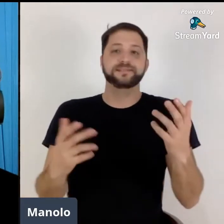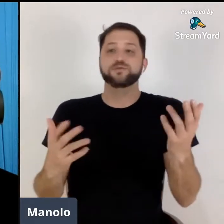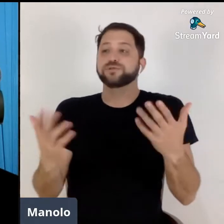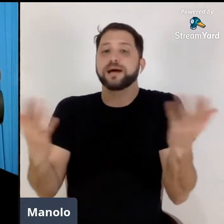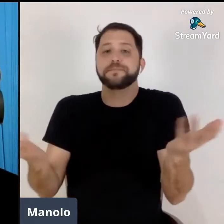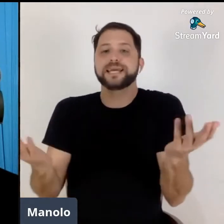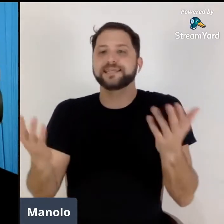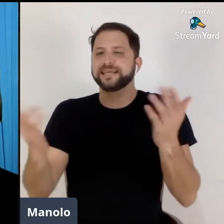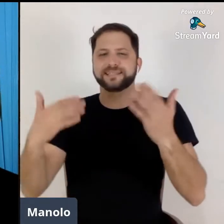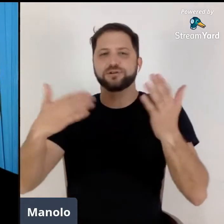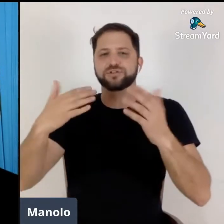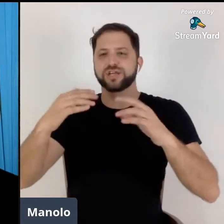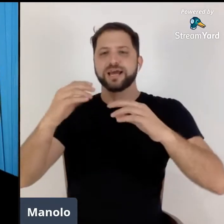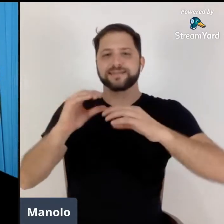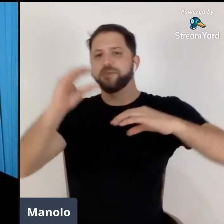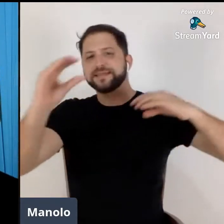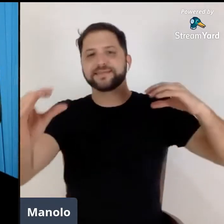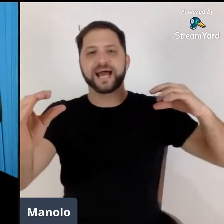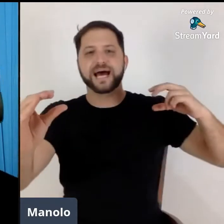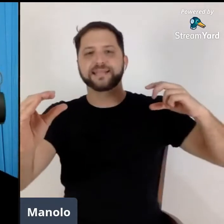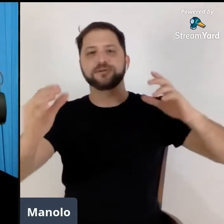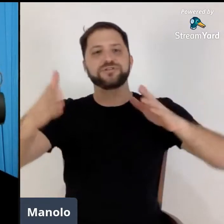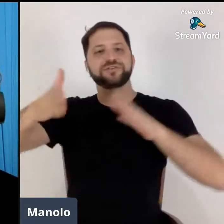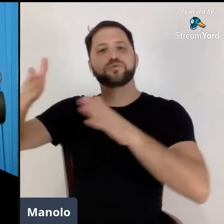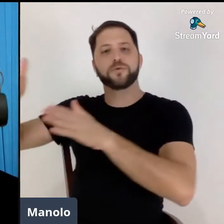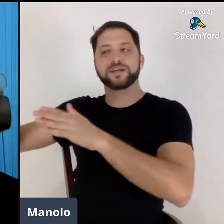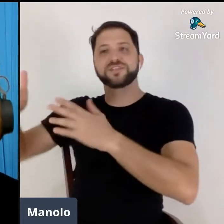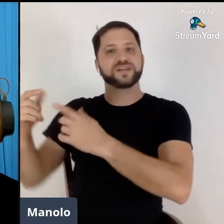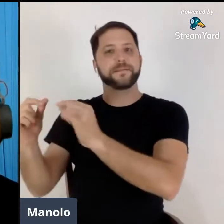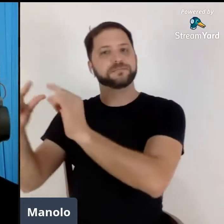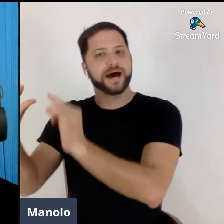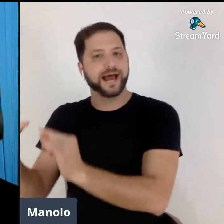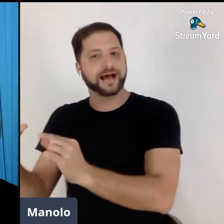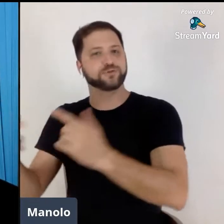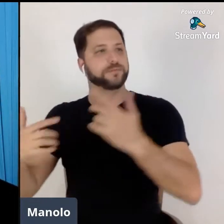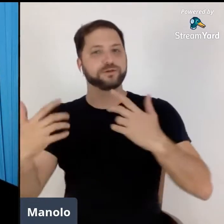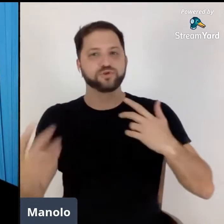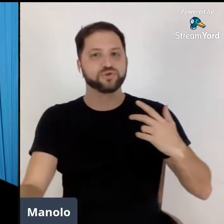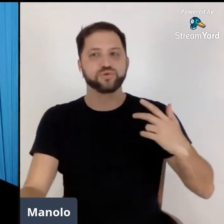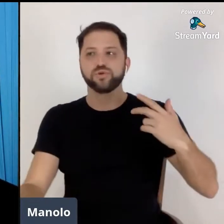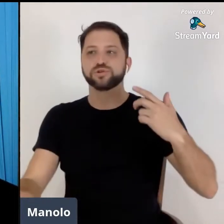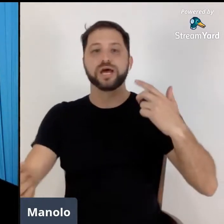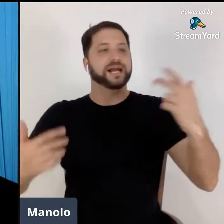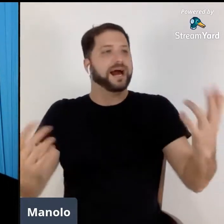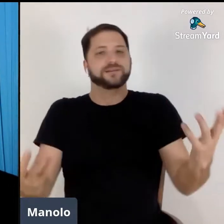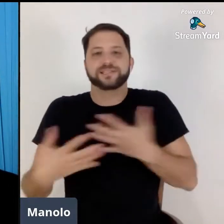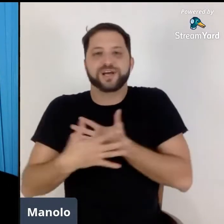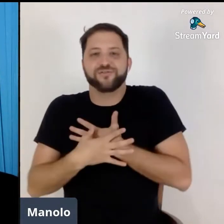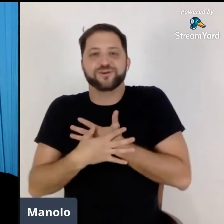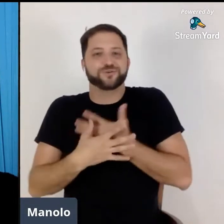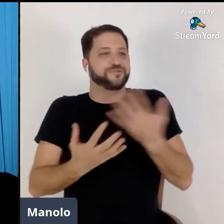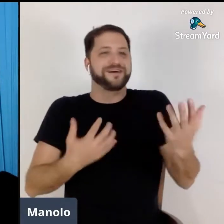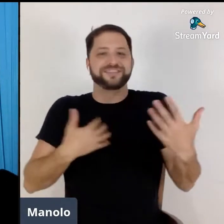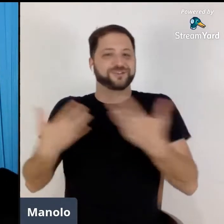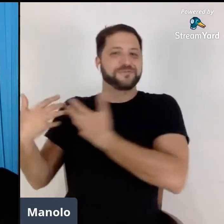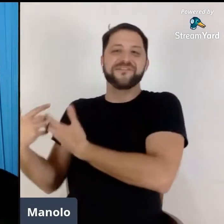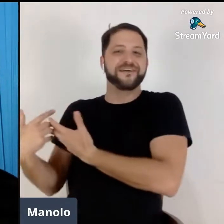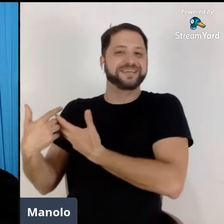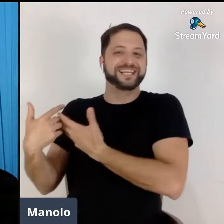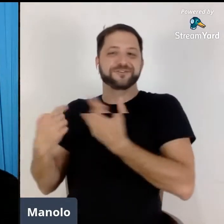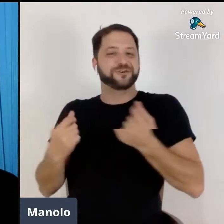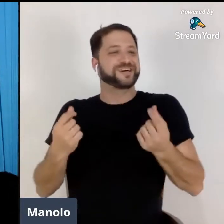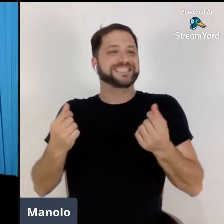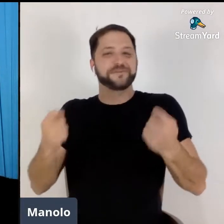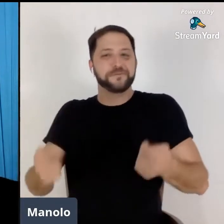carro, mas eu não sabia que tem esse negócio de dar uma entrada, daí eu divido por mais vezes, fica mais barato, é menos juros. Cara, você salvou, ajudou minha vida,